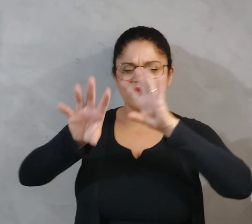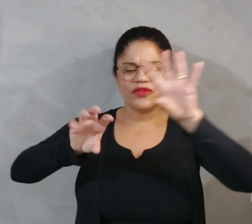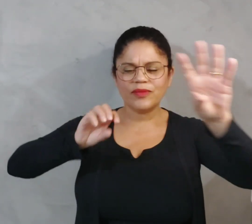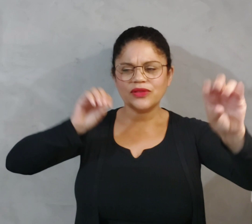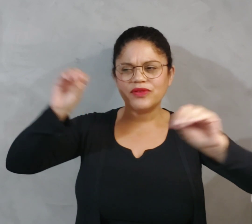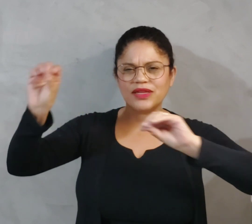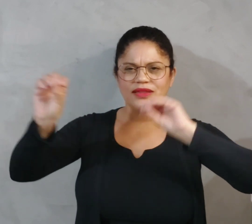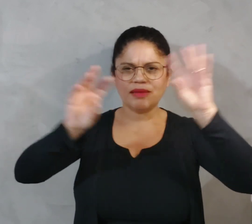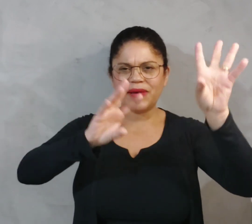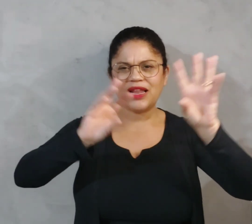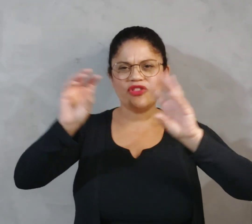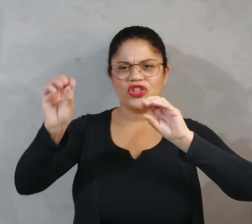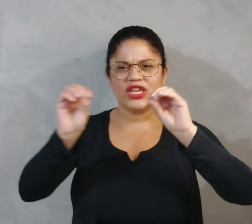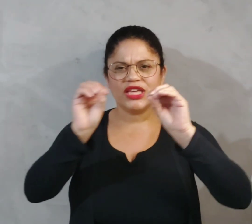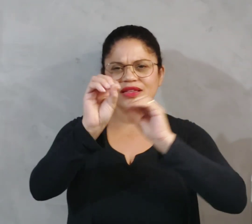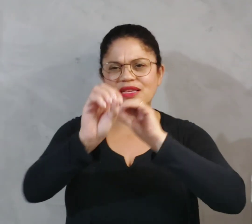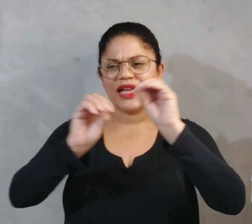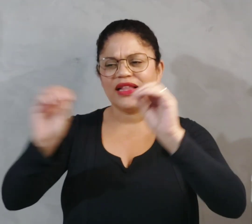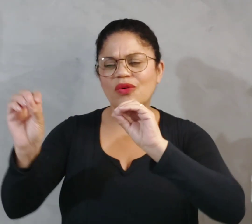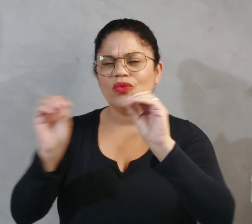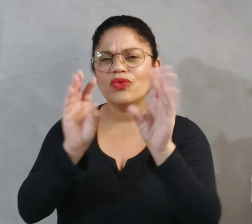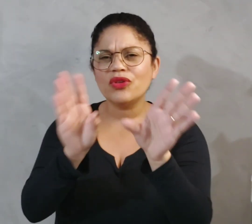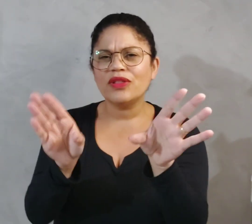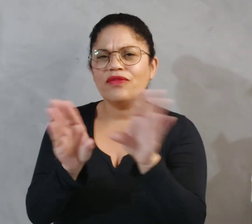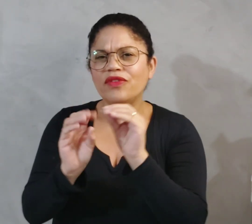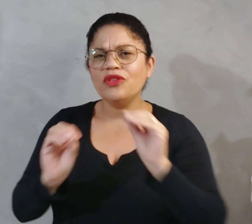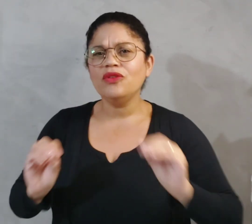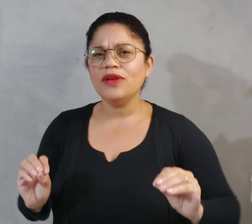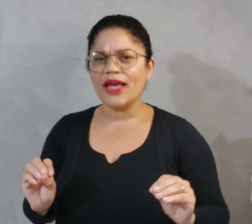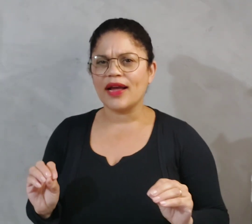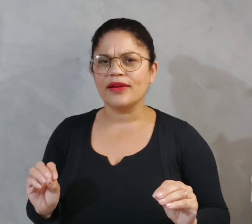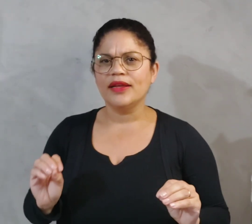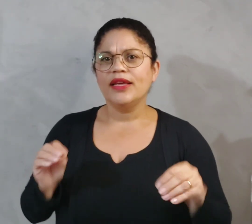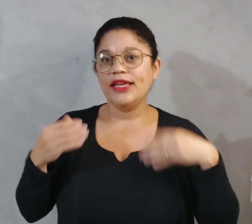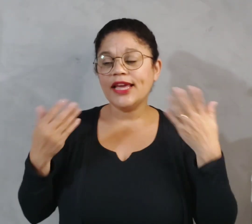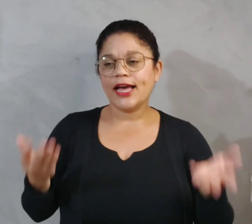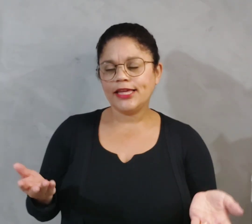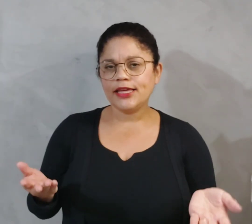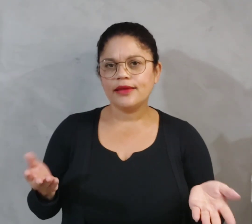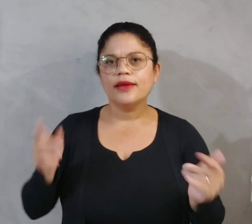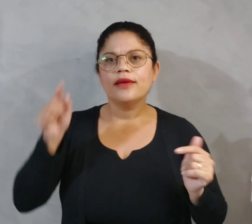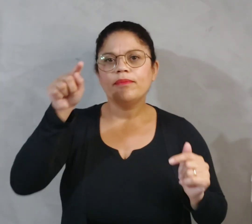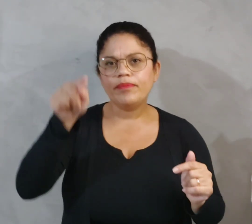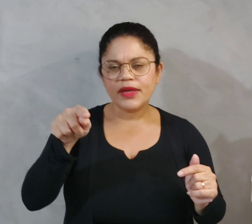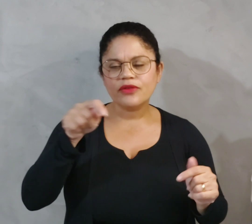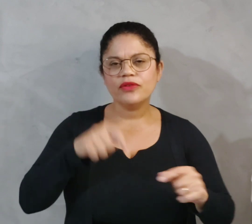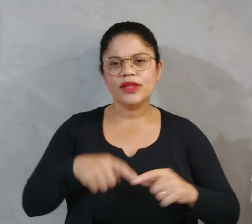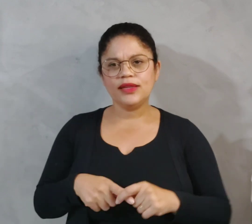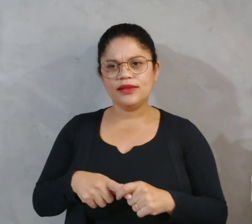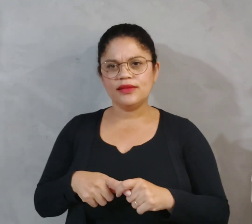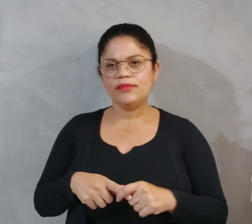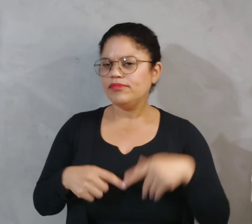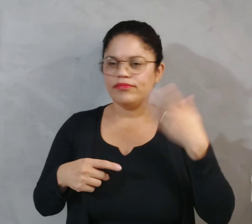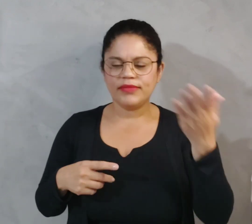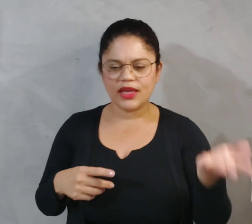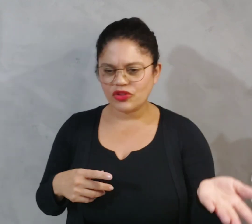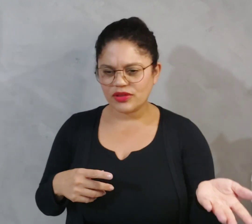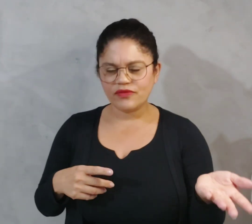as informações ali separadinhas, cada um no seu devido lugar. E aí, personalize, deixe as